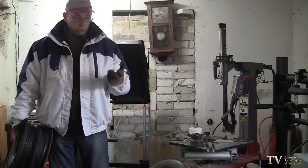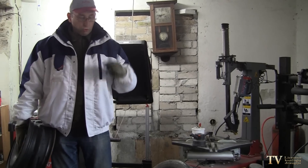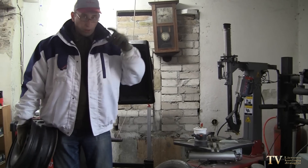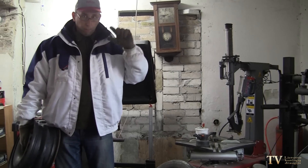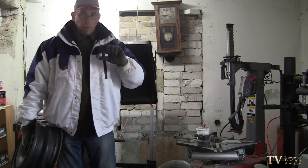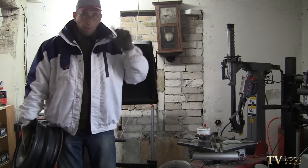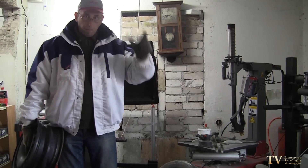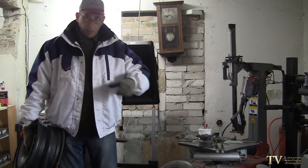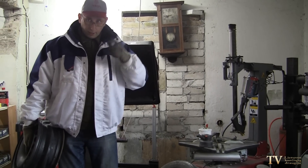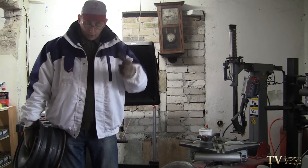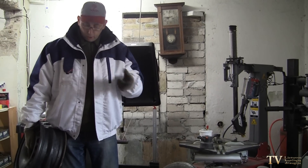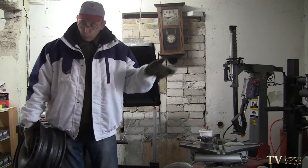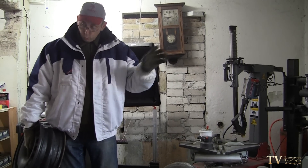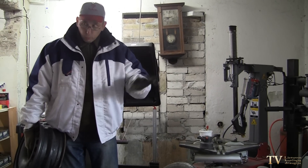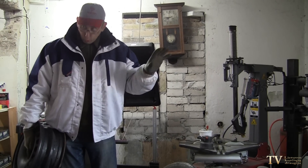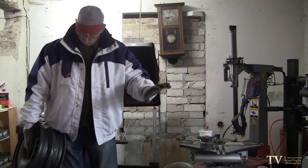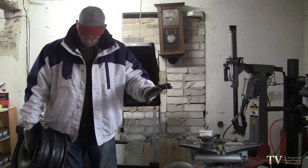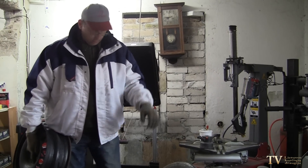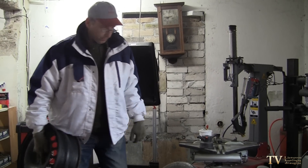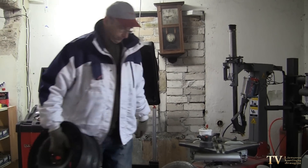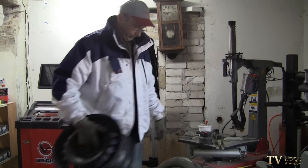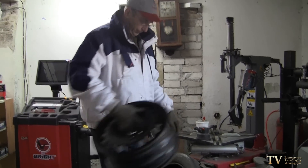parodysiu, kaip padangą užmontuojama.